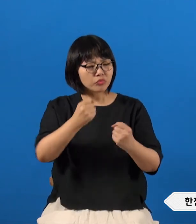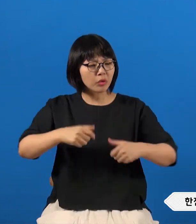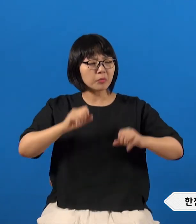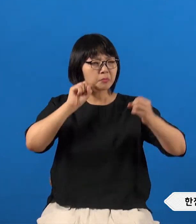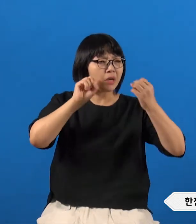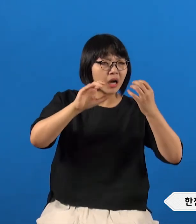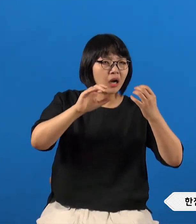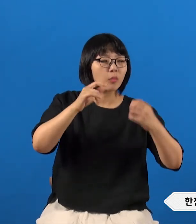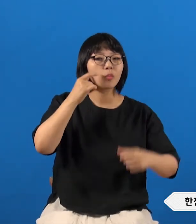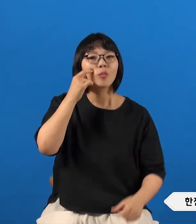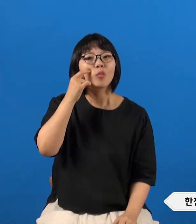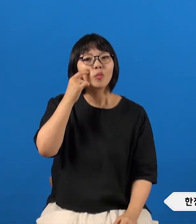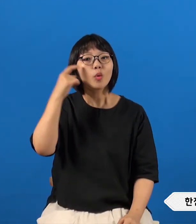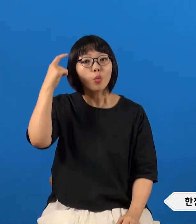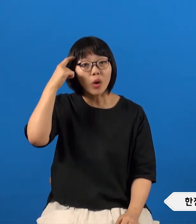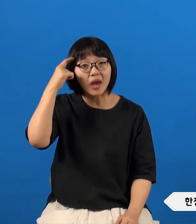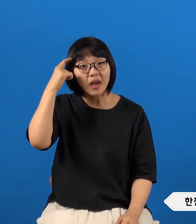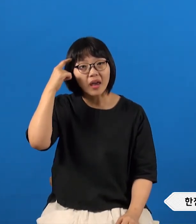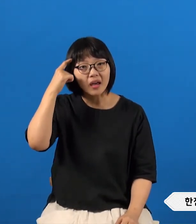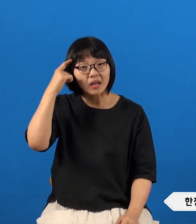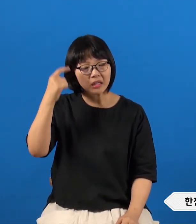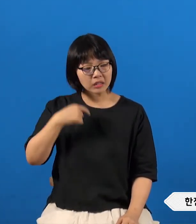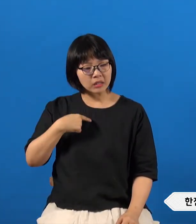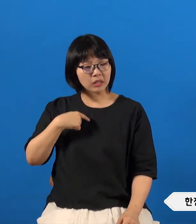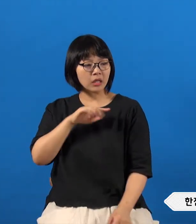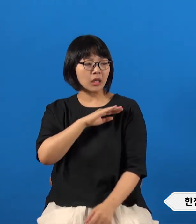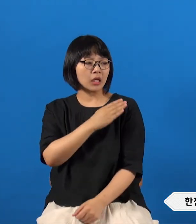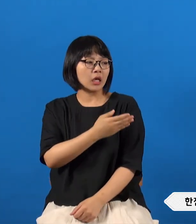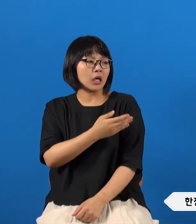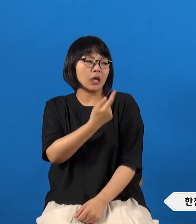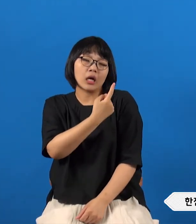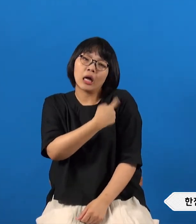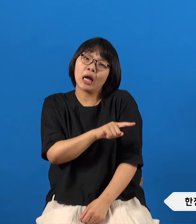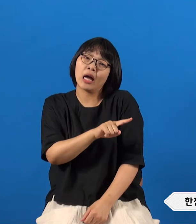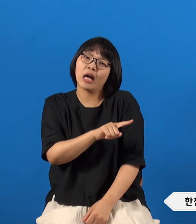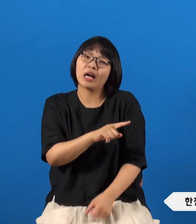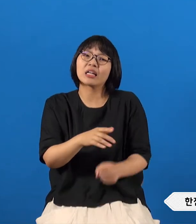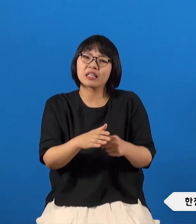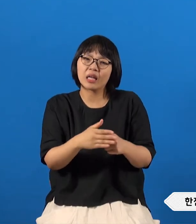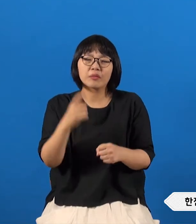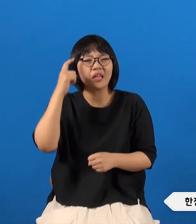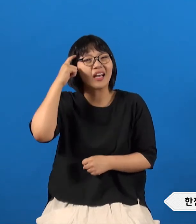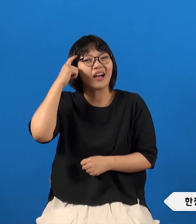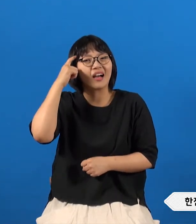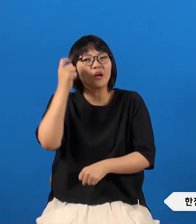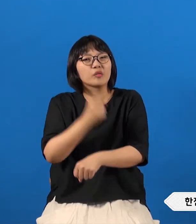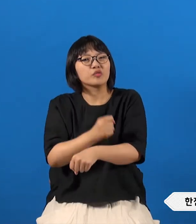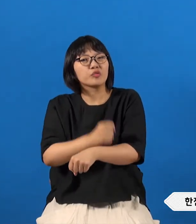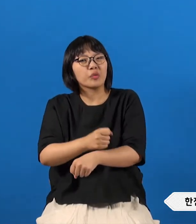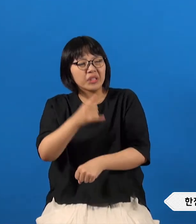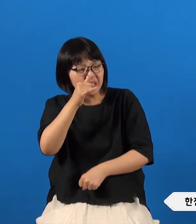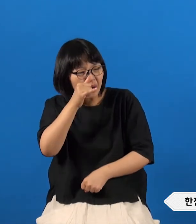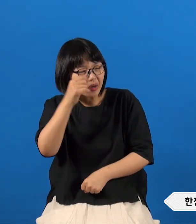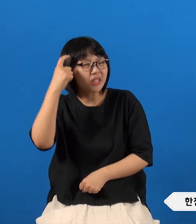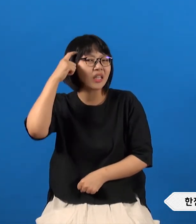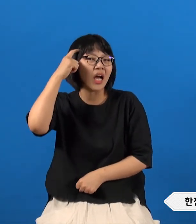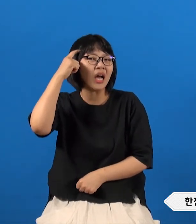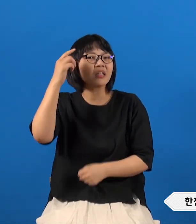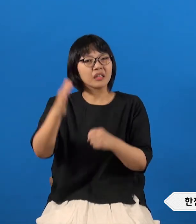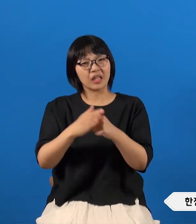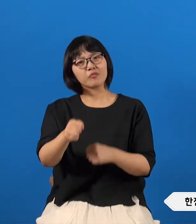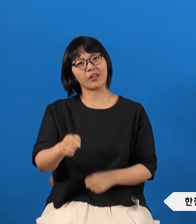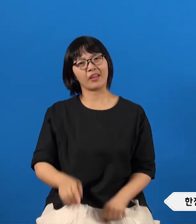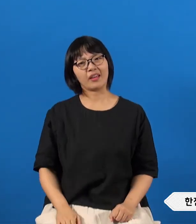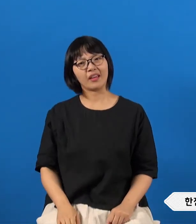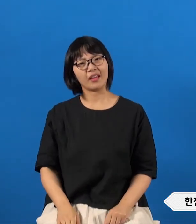못 할까? 자기 삶에 공표가 많아야 되는 줄 생각하고 있기 때문입니다. 그런데